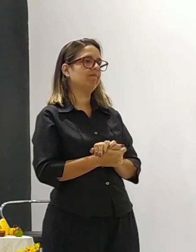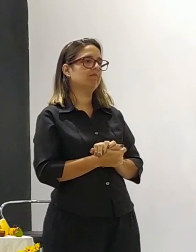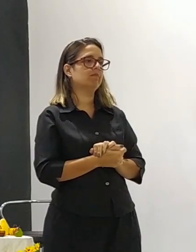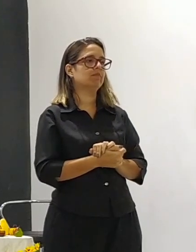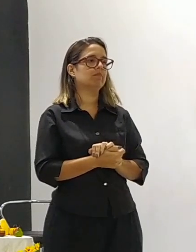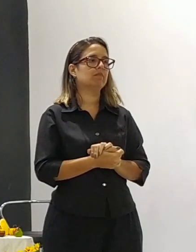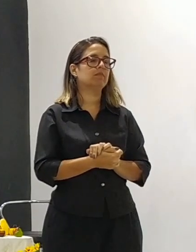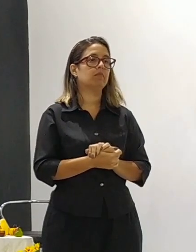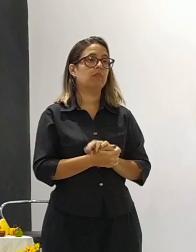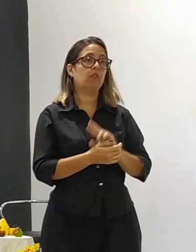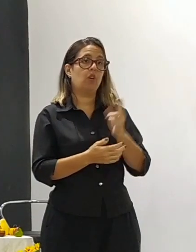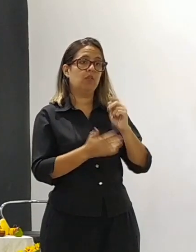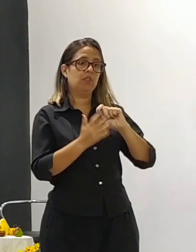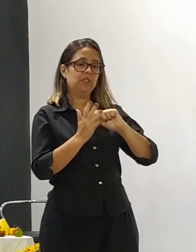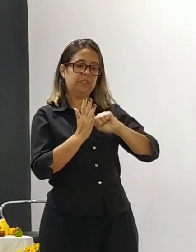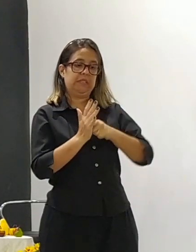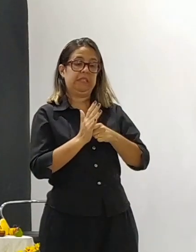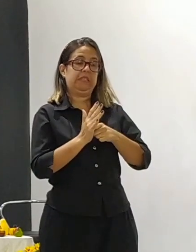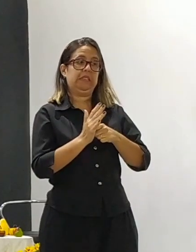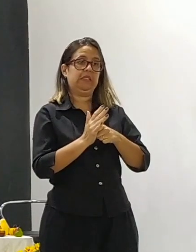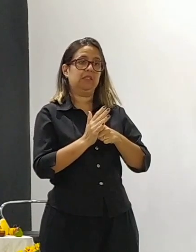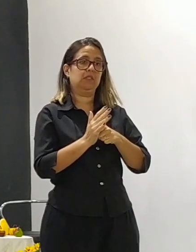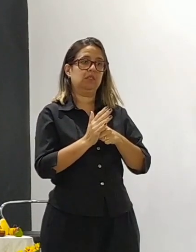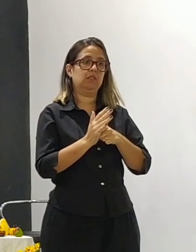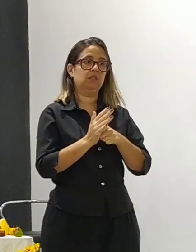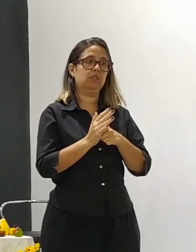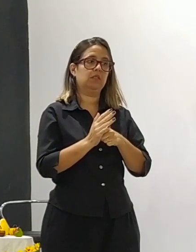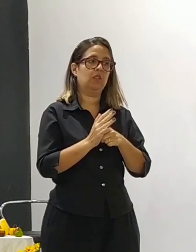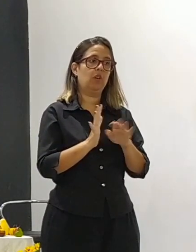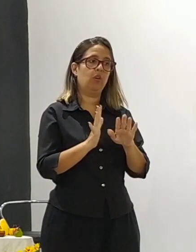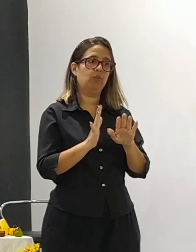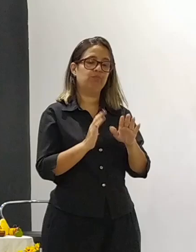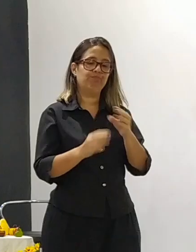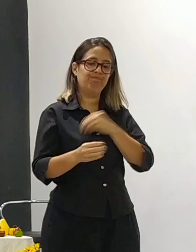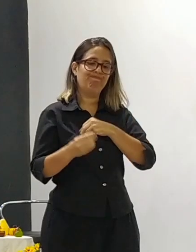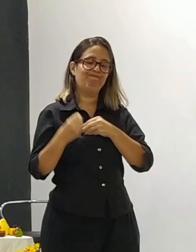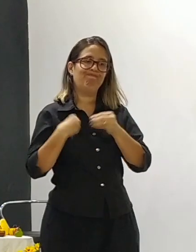ou você bloqueia, ou já caiu no laço.